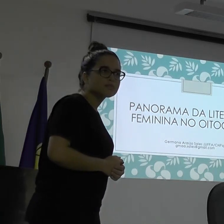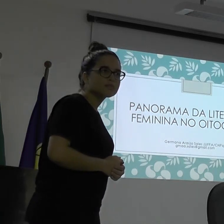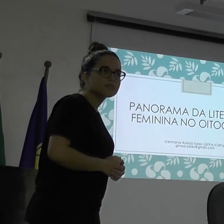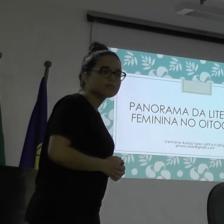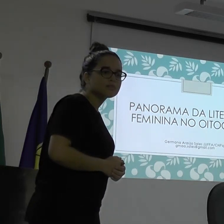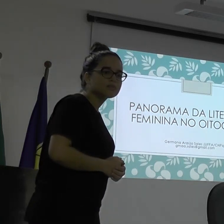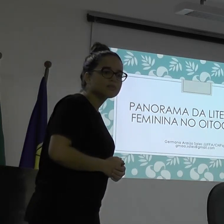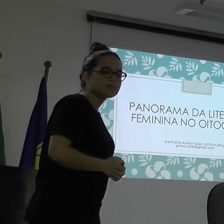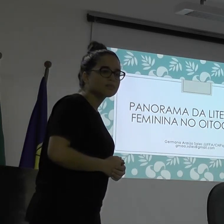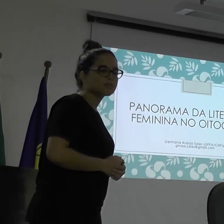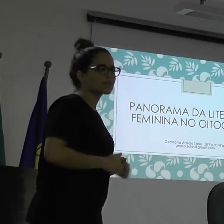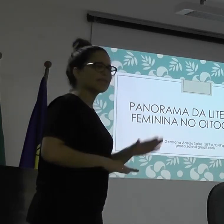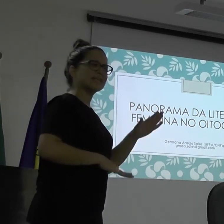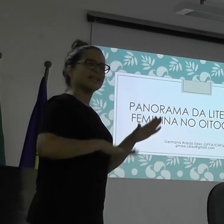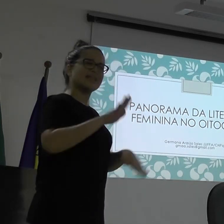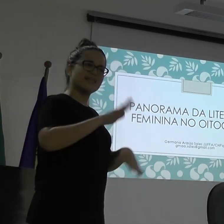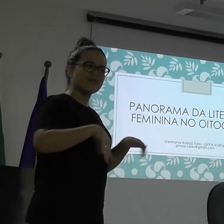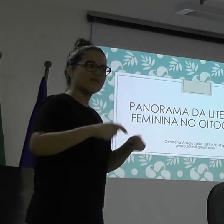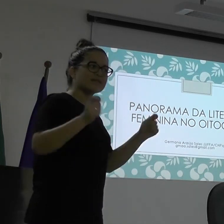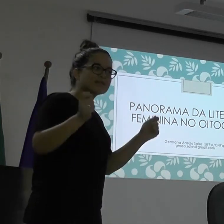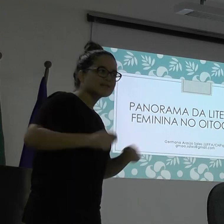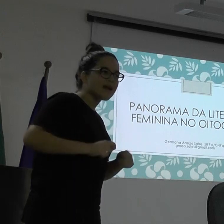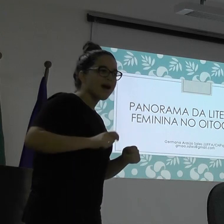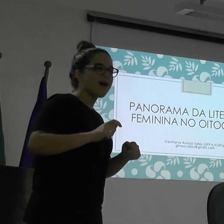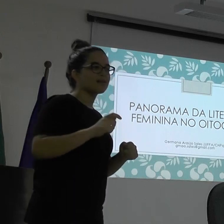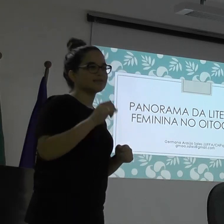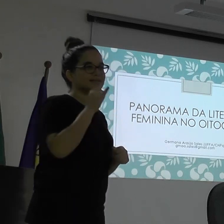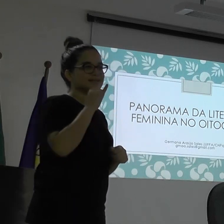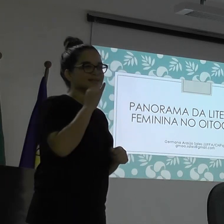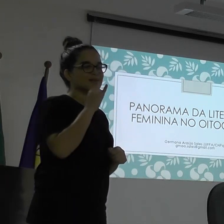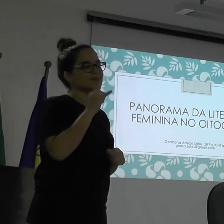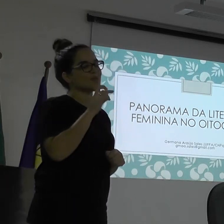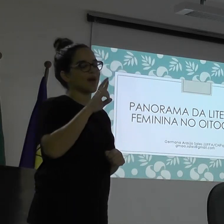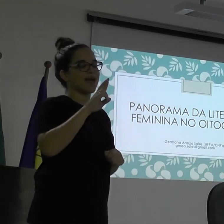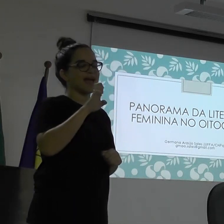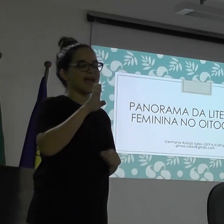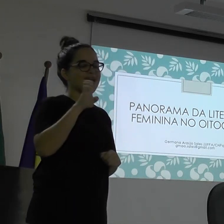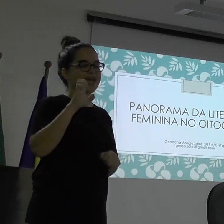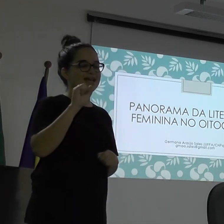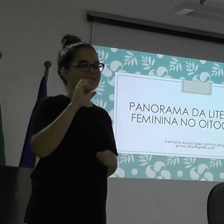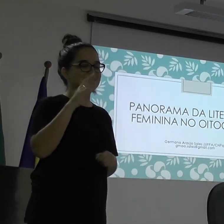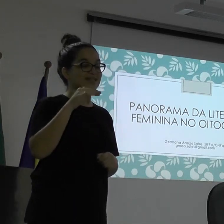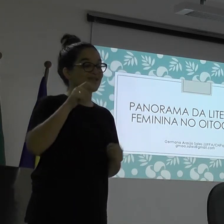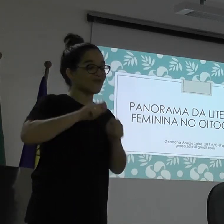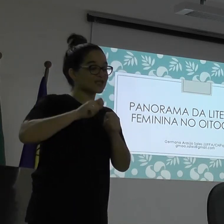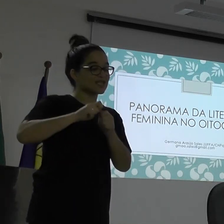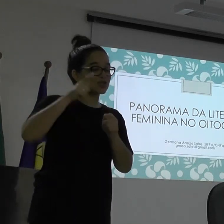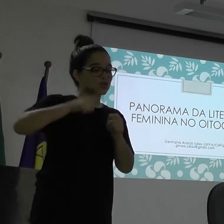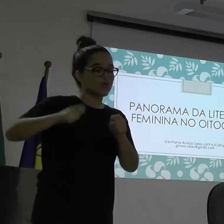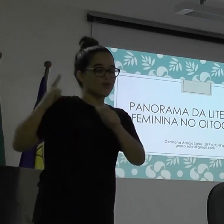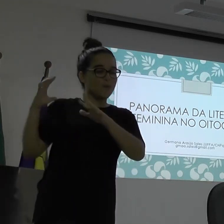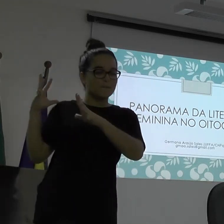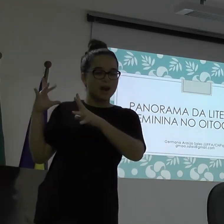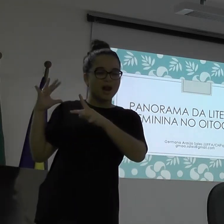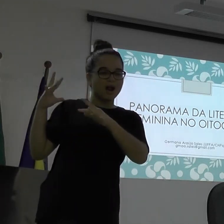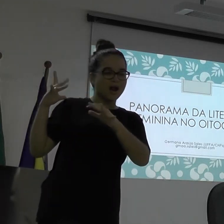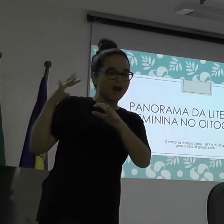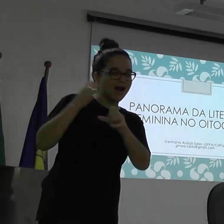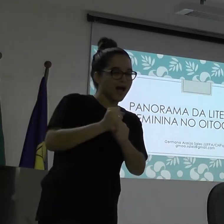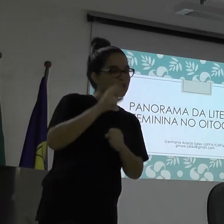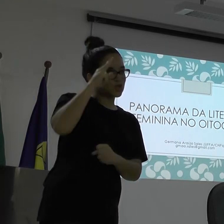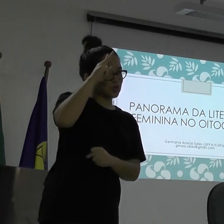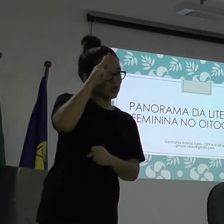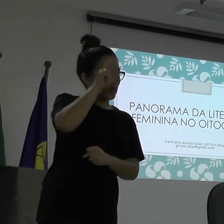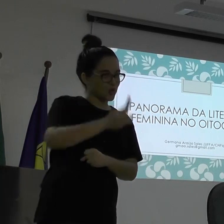história literária brasileira? Eu sei que você respondeu isso a Marie, que é um trabalho hercúleo, é difícil, né? Mas a história